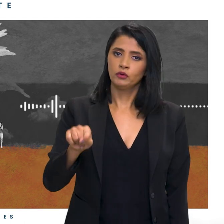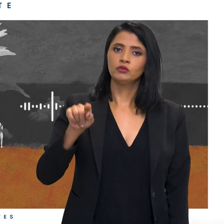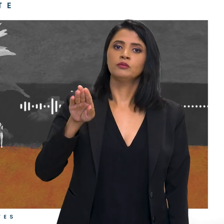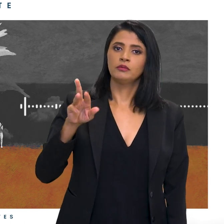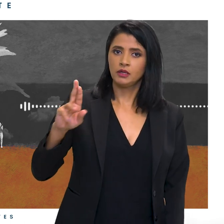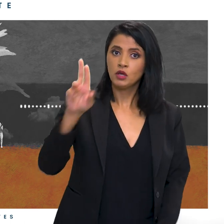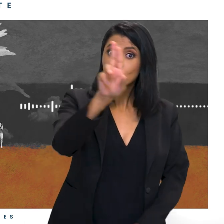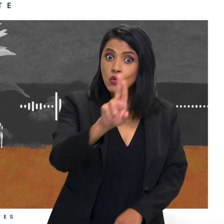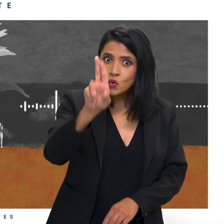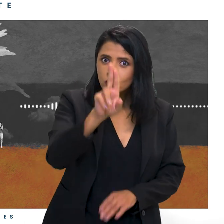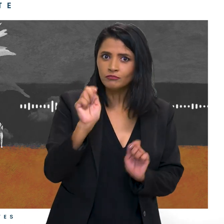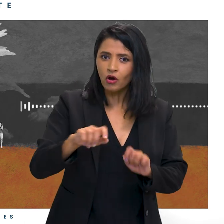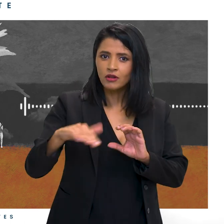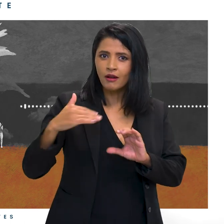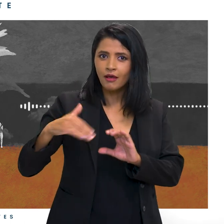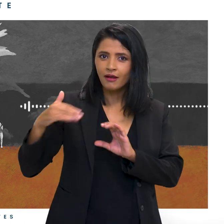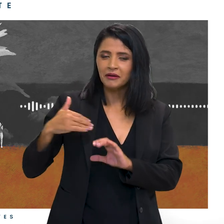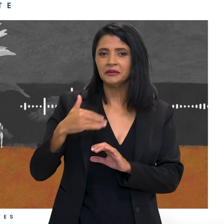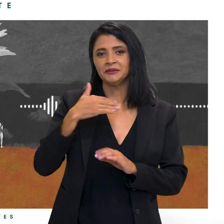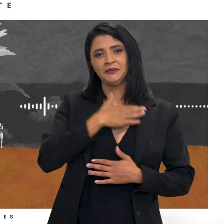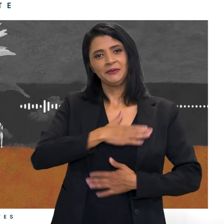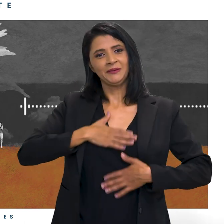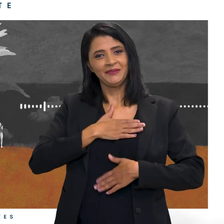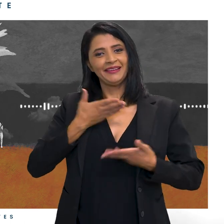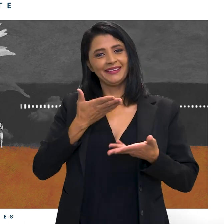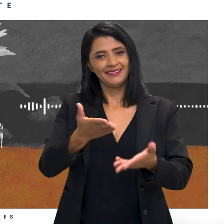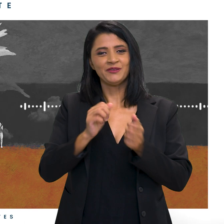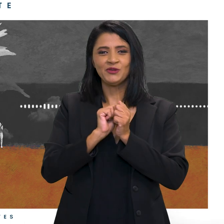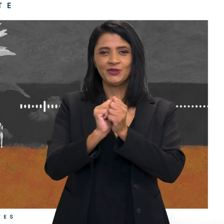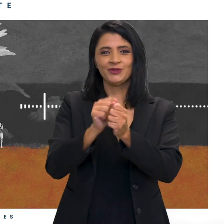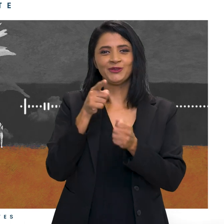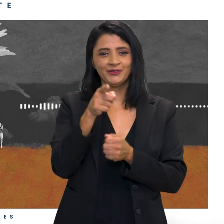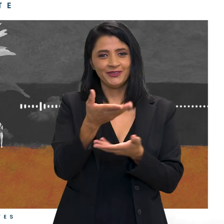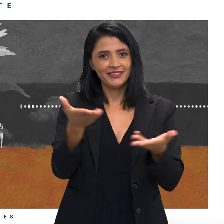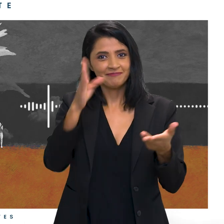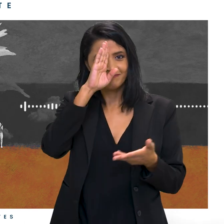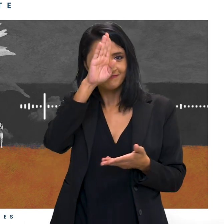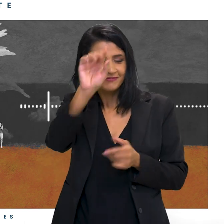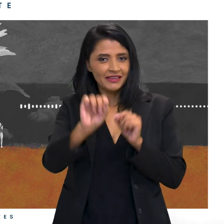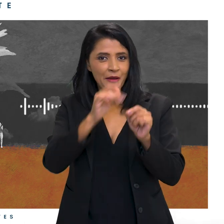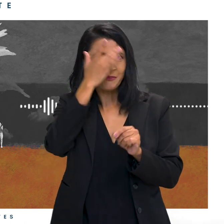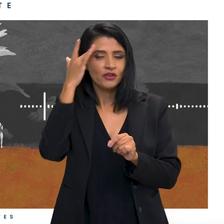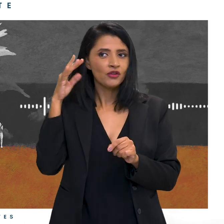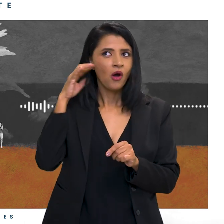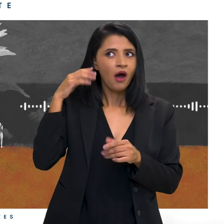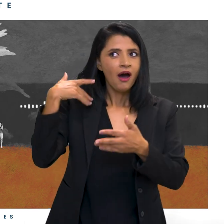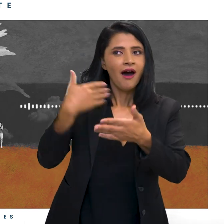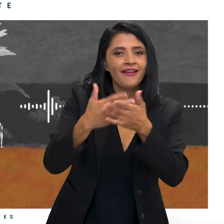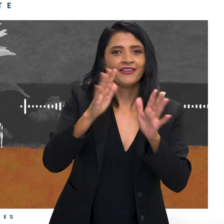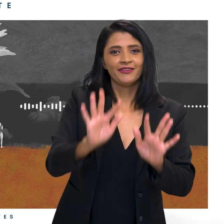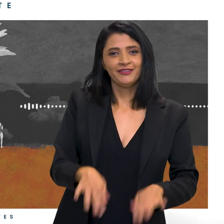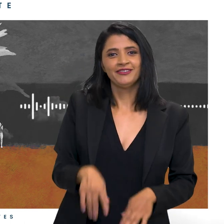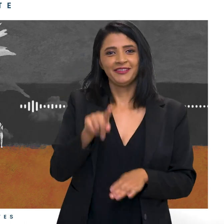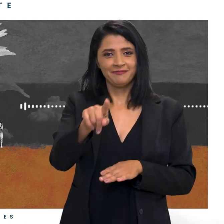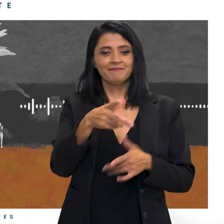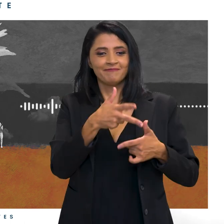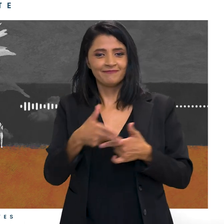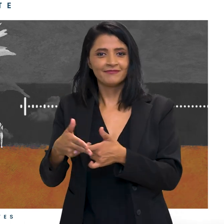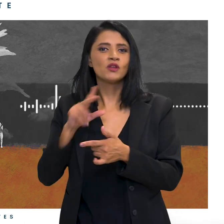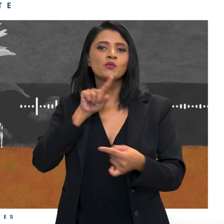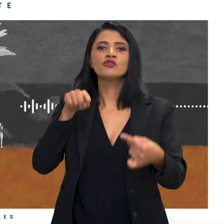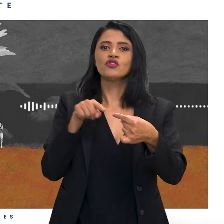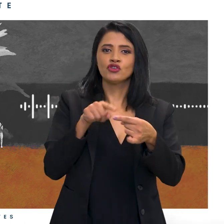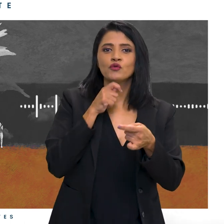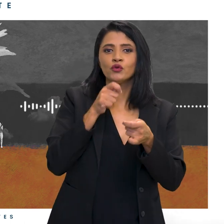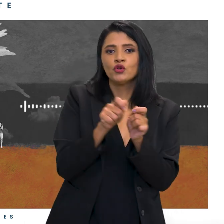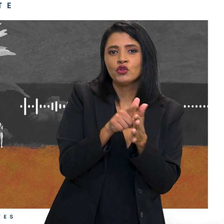cgrara@saude.gov.br. Usem sem moderação. Foi um prazer fazer essa viagem com vocês, principalmente para quem nos ouviu até o final. Esta série